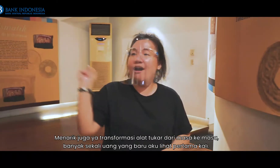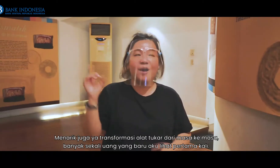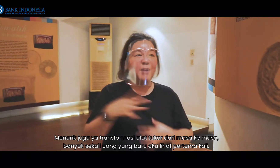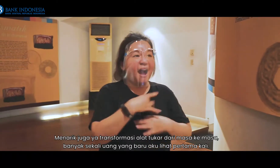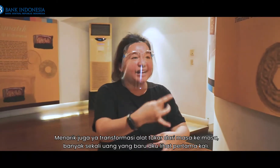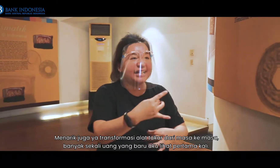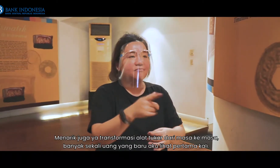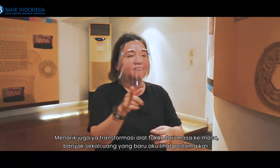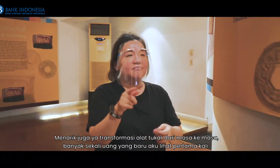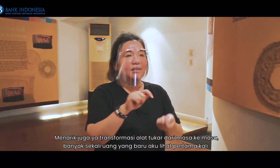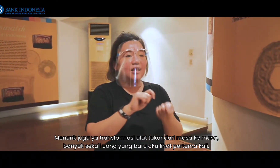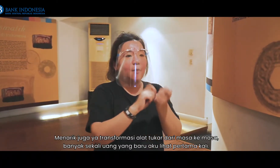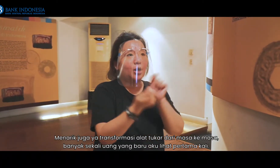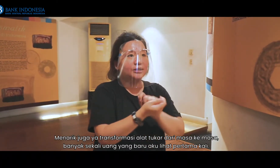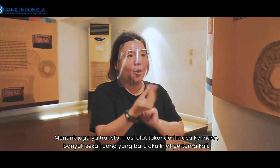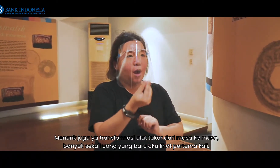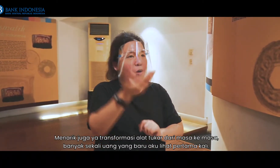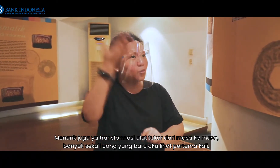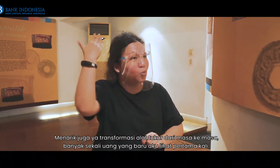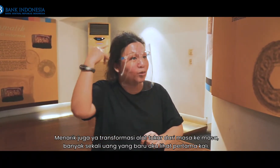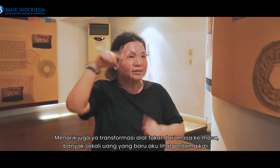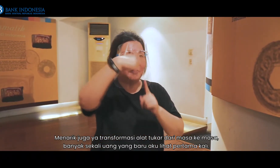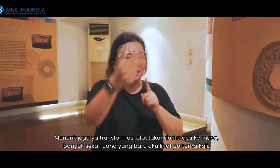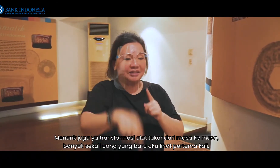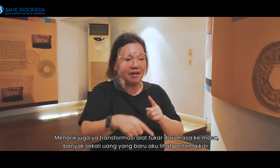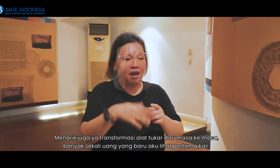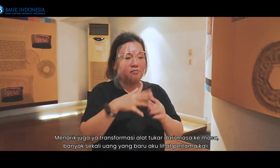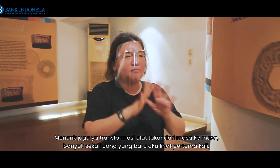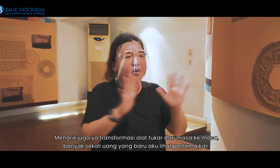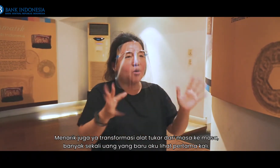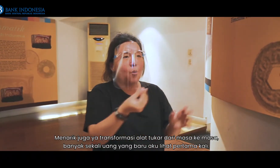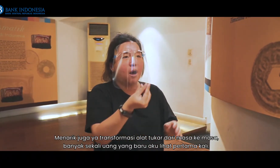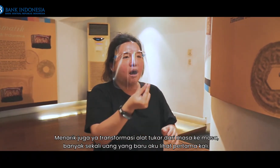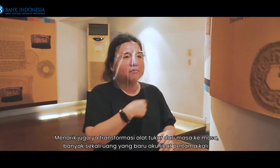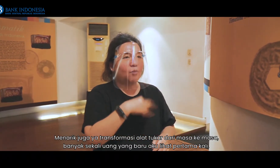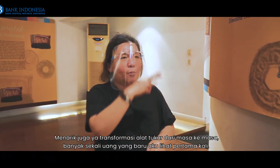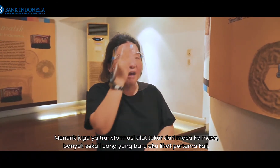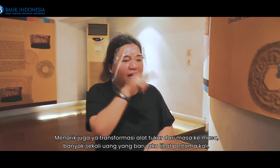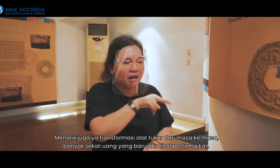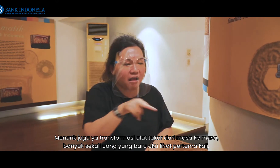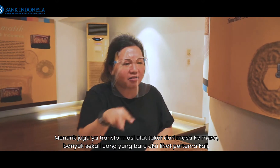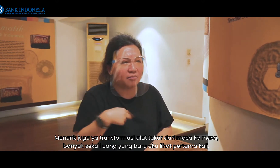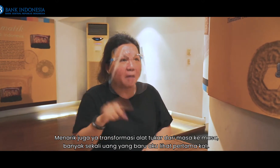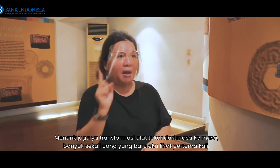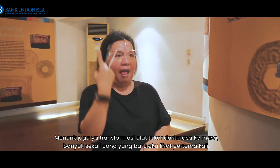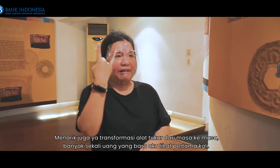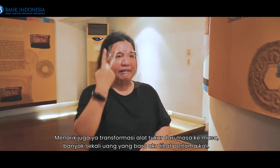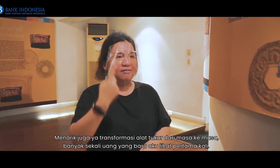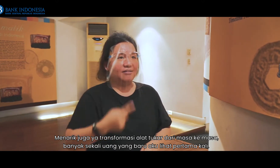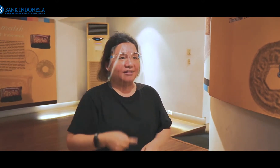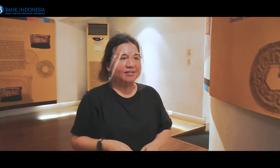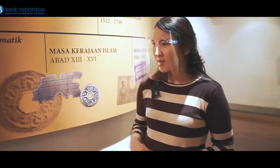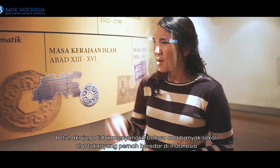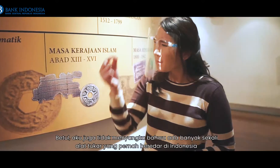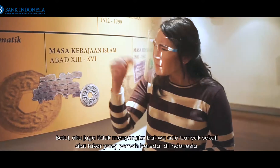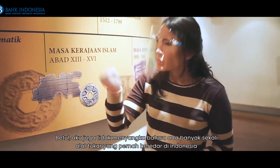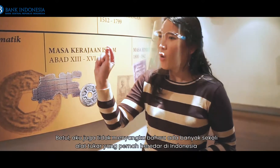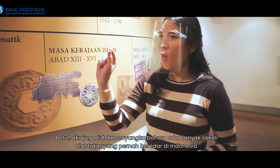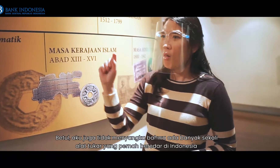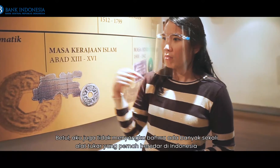Menarik juga ya, transformasi alat tukar dari masa ke masa. Banyak sekali uang yang baru aku lihat pertama kali. Betul, aku juga